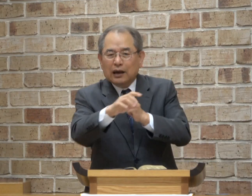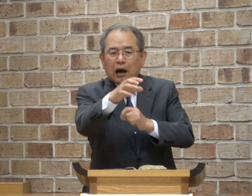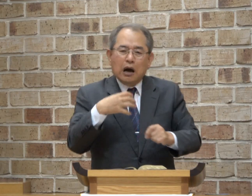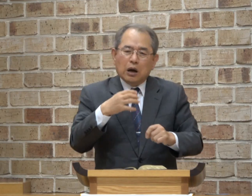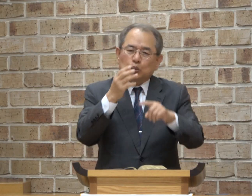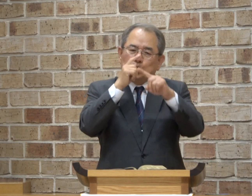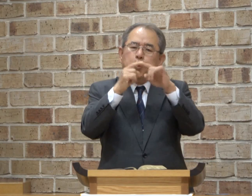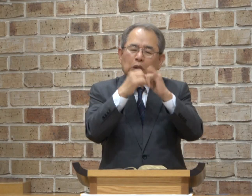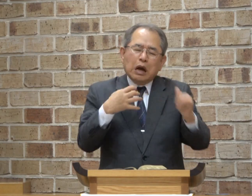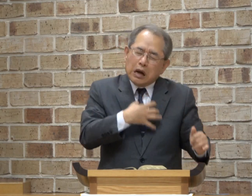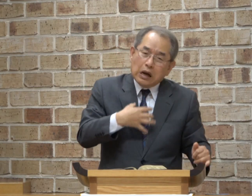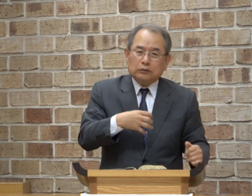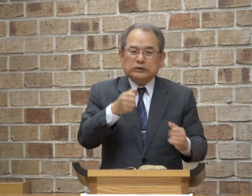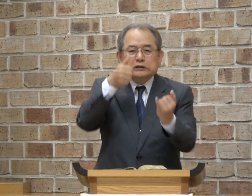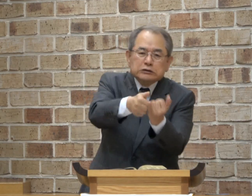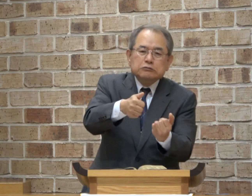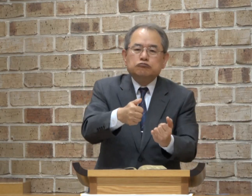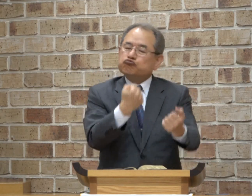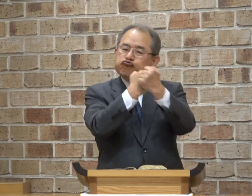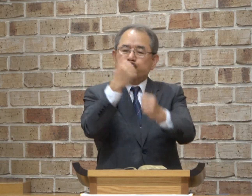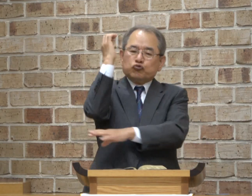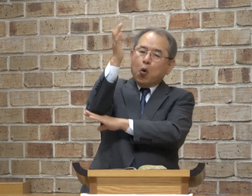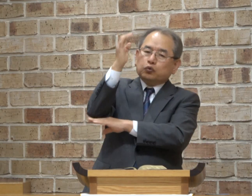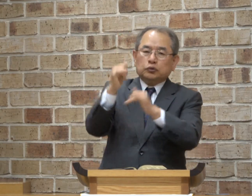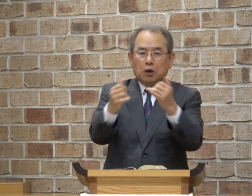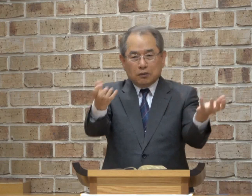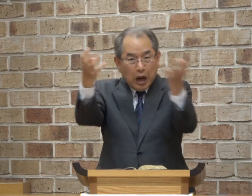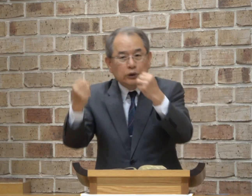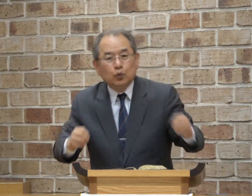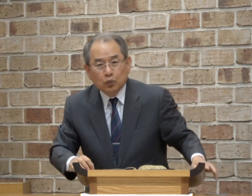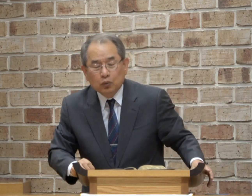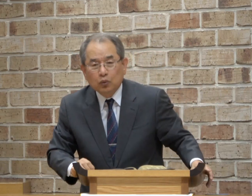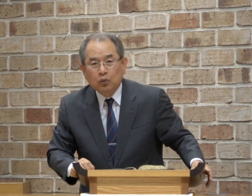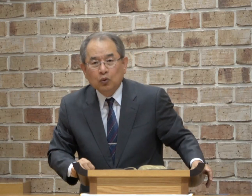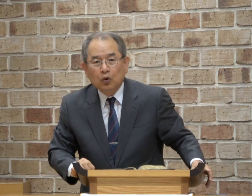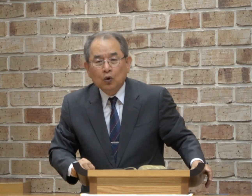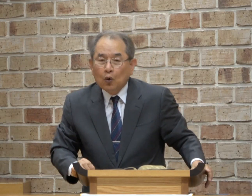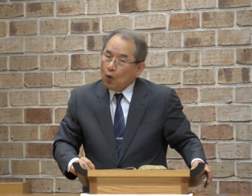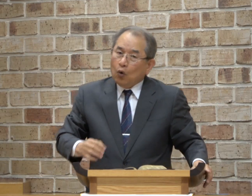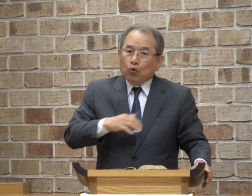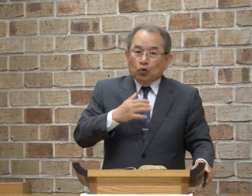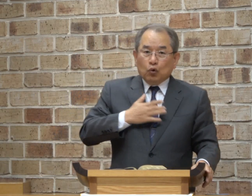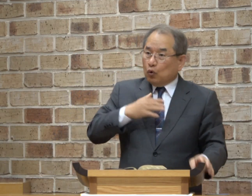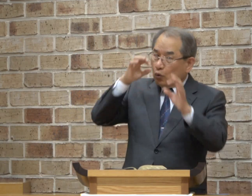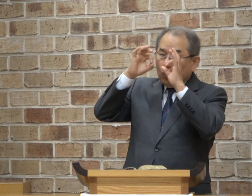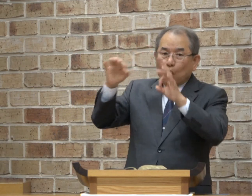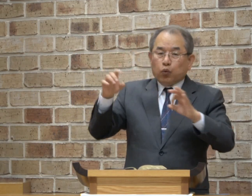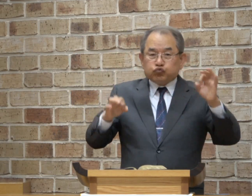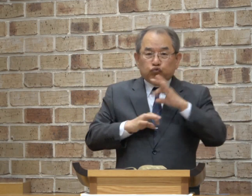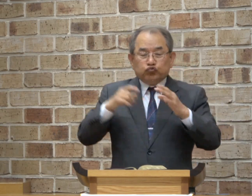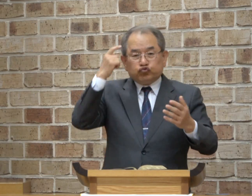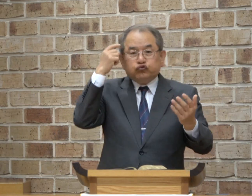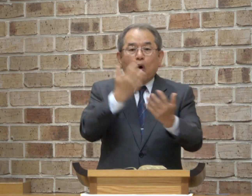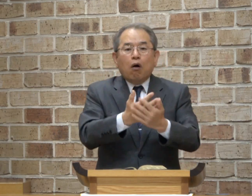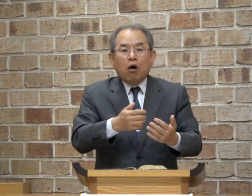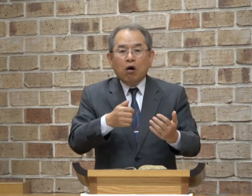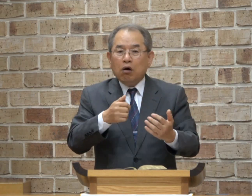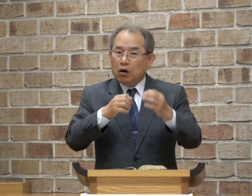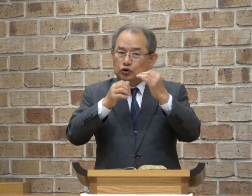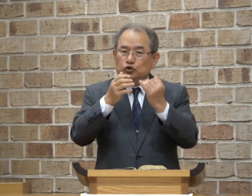어떤 목사님이라고 하면서 사기를 치거나 잘못된 설교를 하거나 제가 보면 놀랍고 충격을 받을